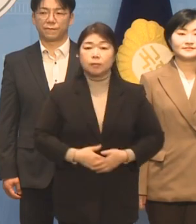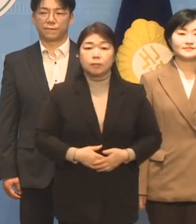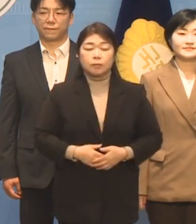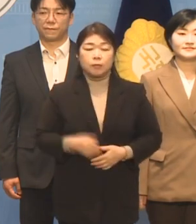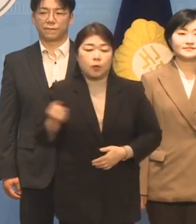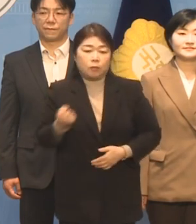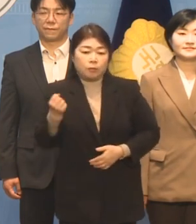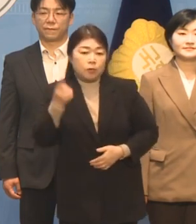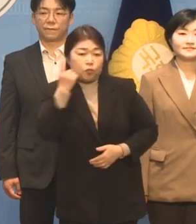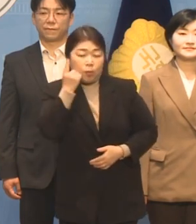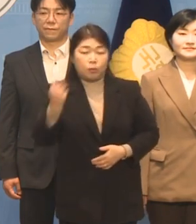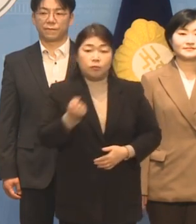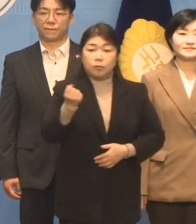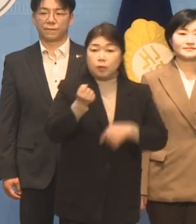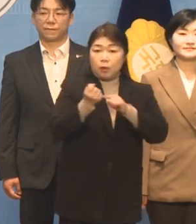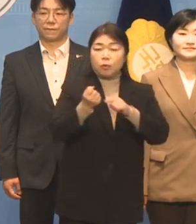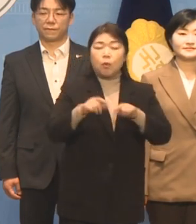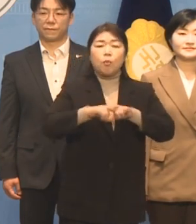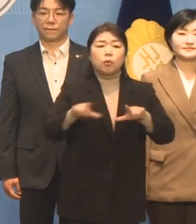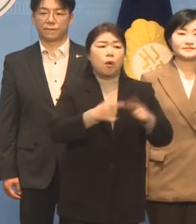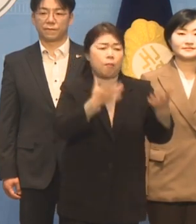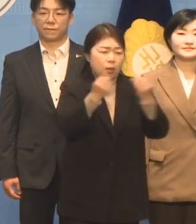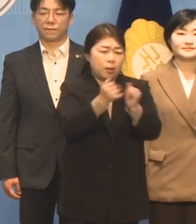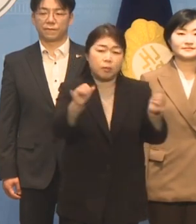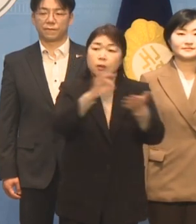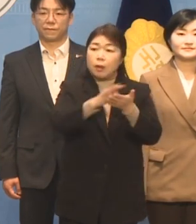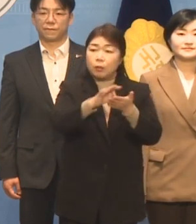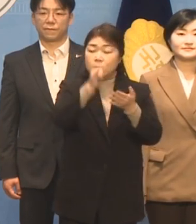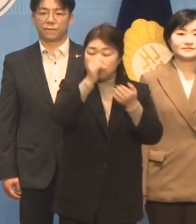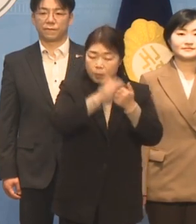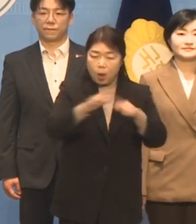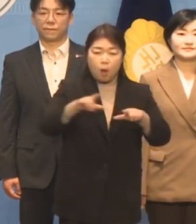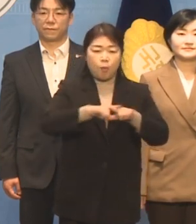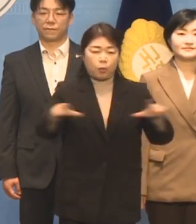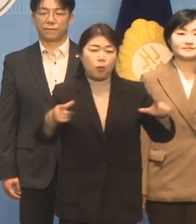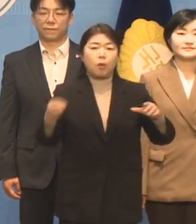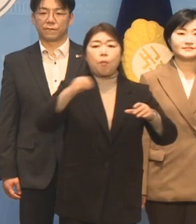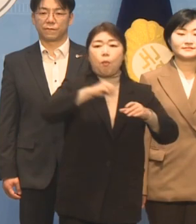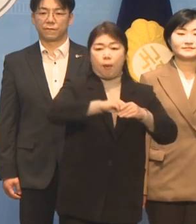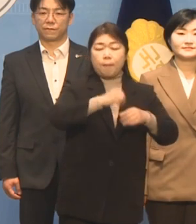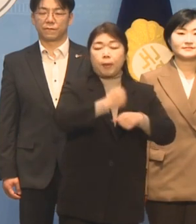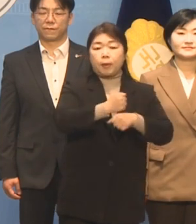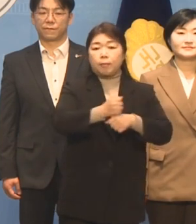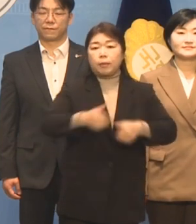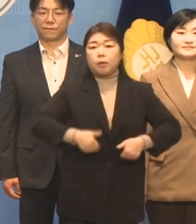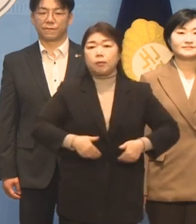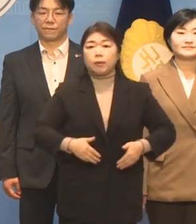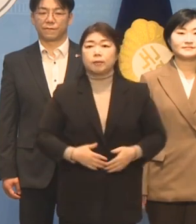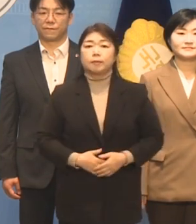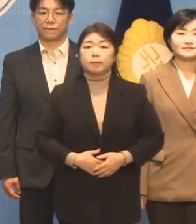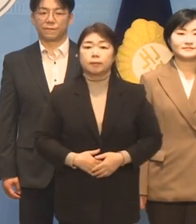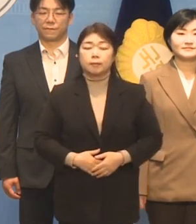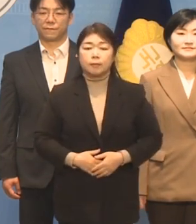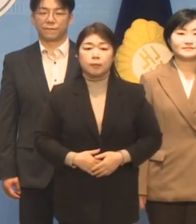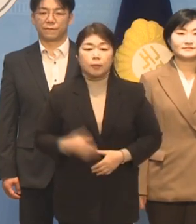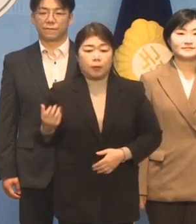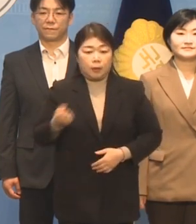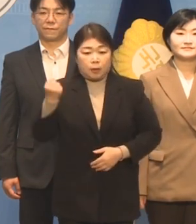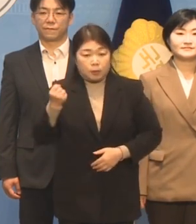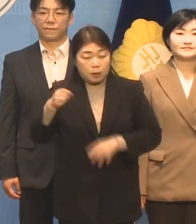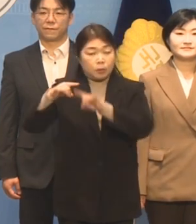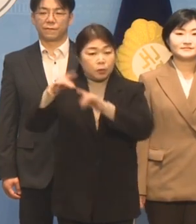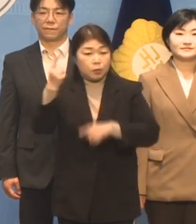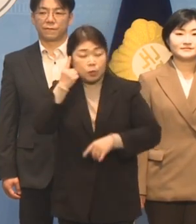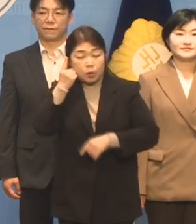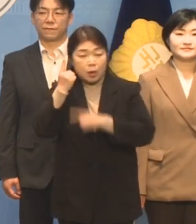이동통신도 보편적 통신수단이니 보편적 역무에 포함시킵시다. 이동통신을 보편적 역무에